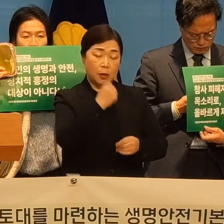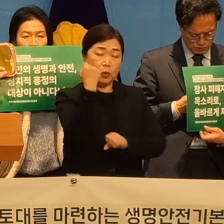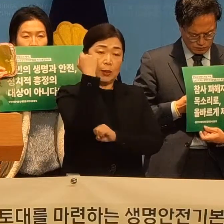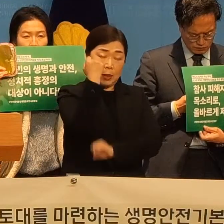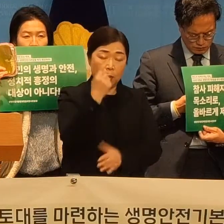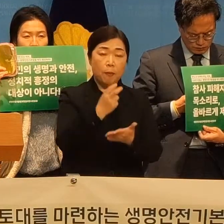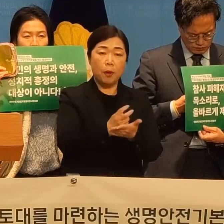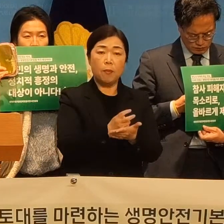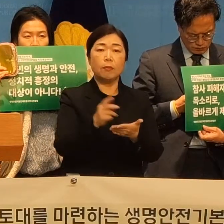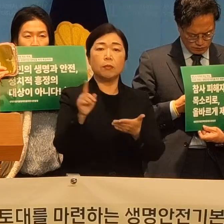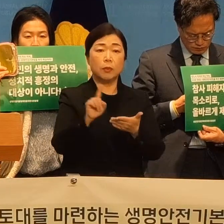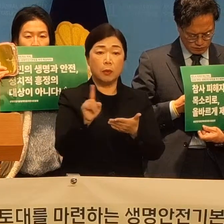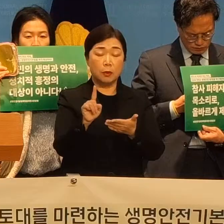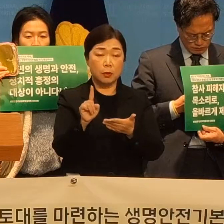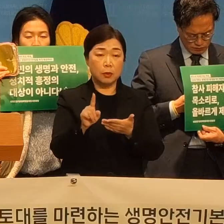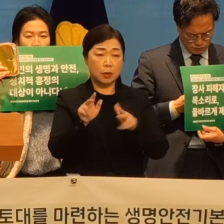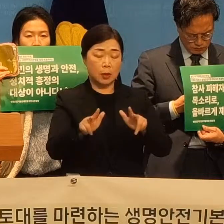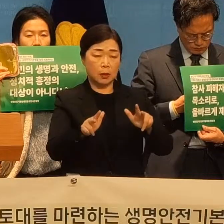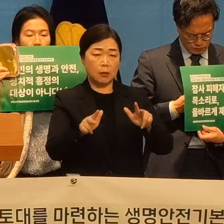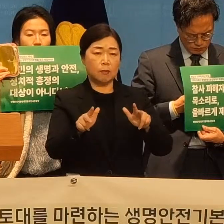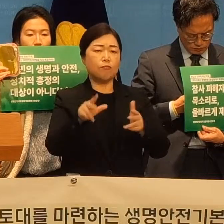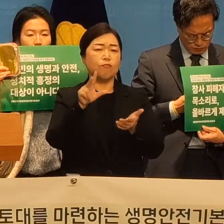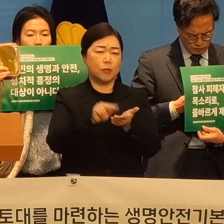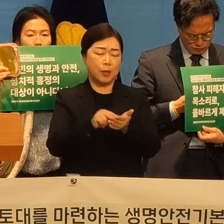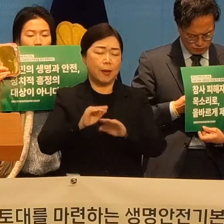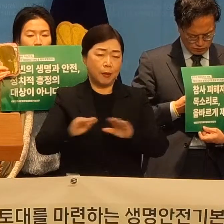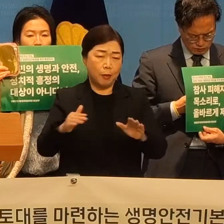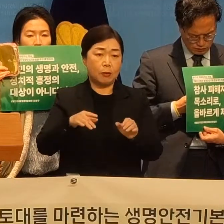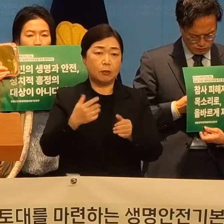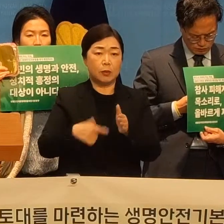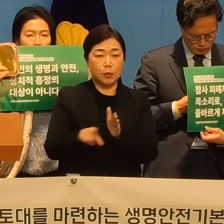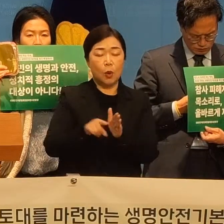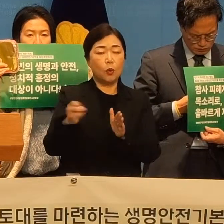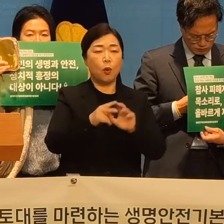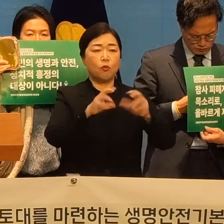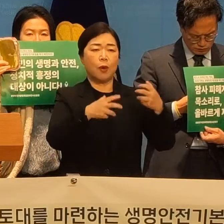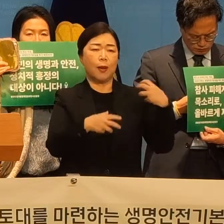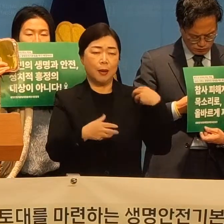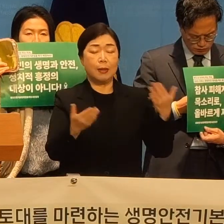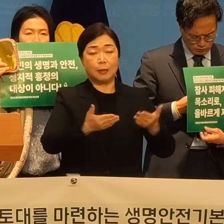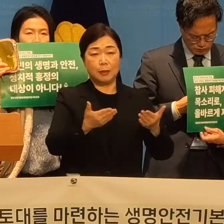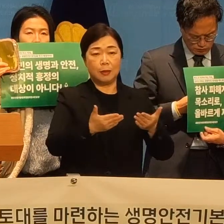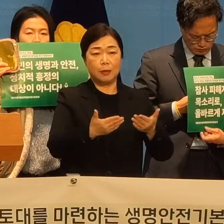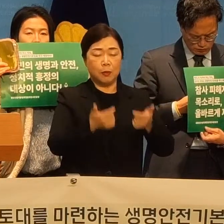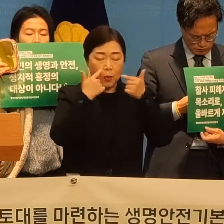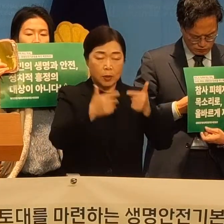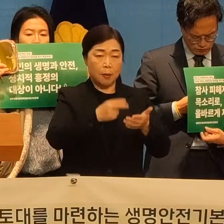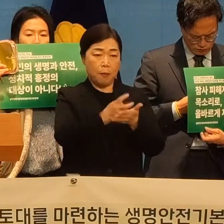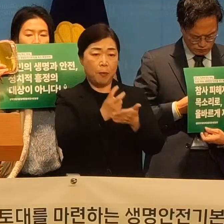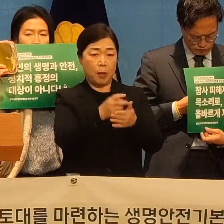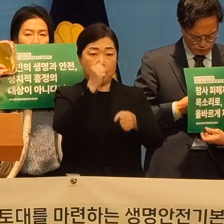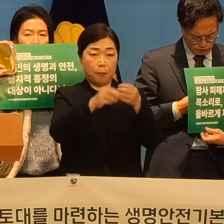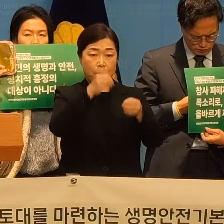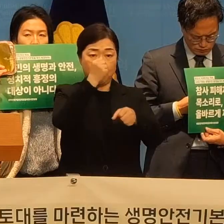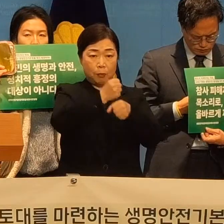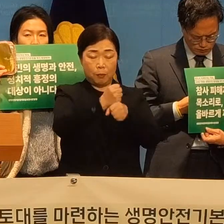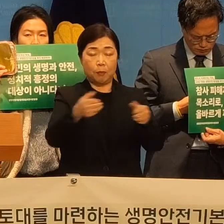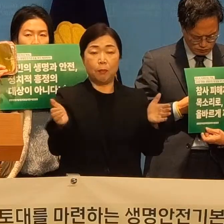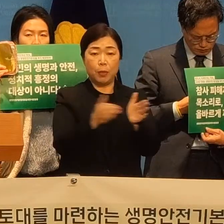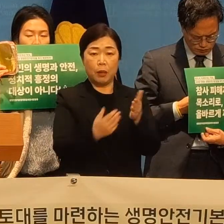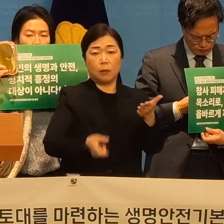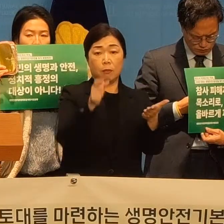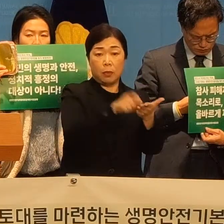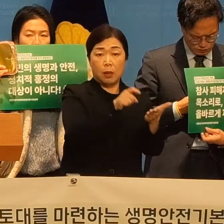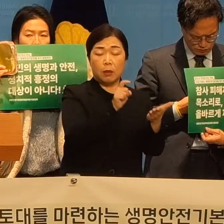생명안전기본법은 바로 이 공백을 메우고 국가의 책무를 명시적으로 규정하여 국민의